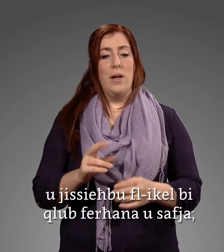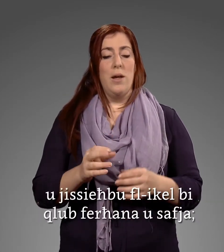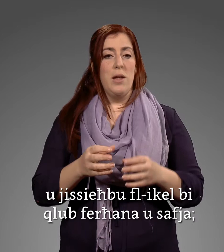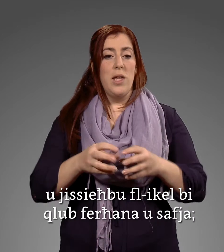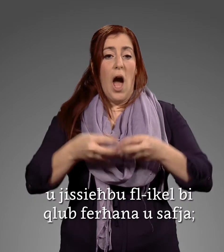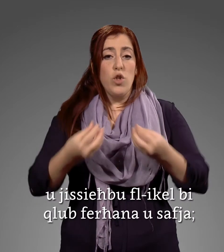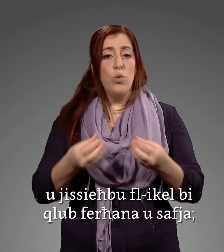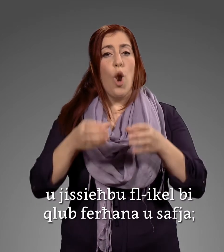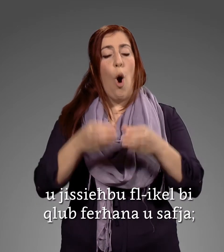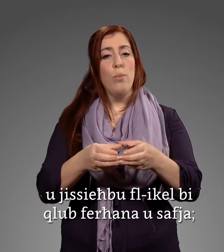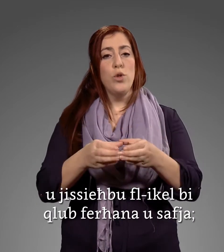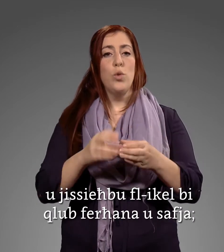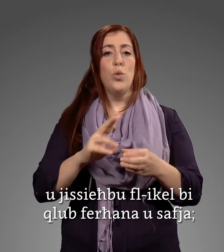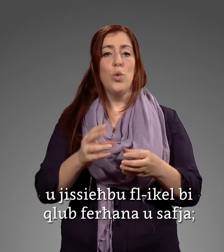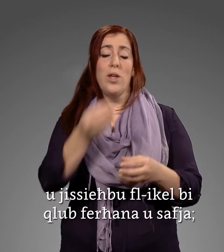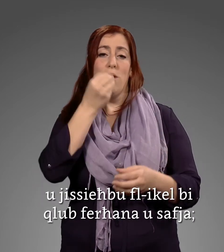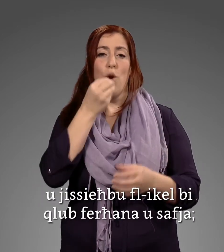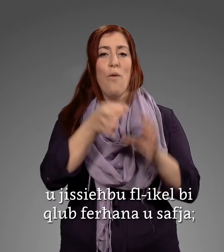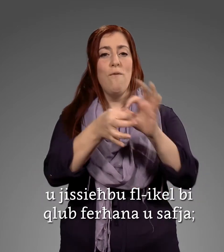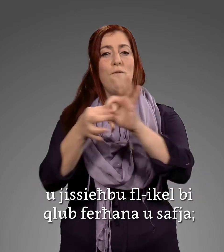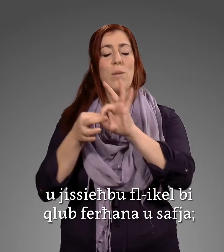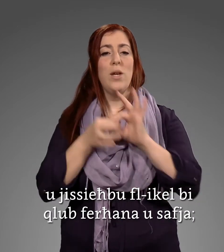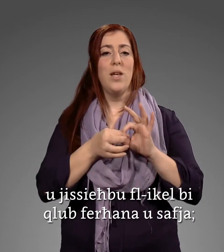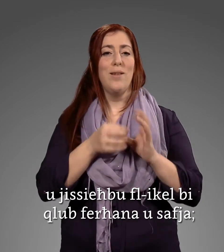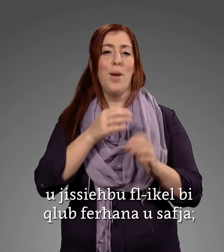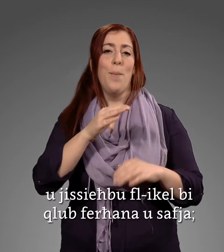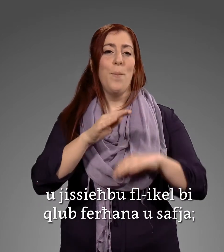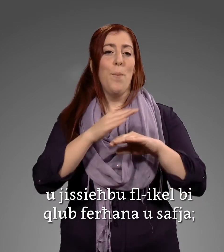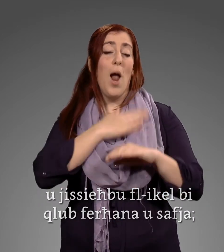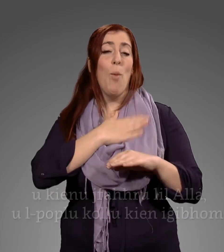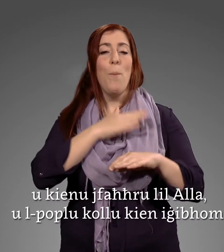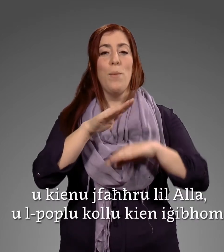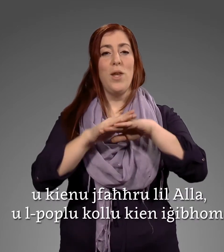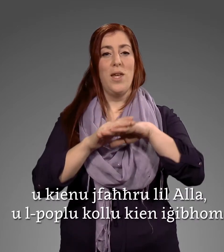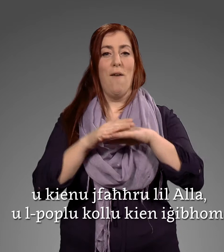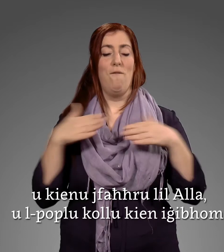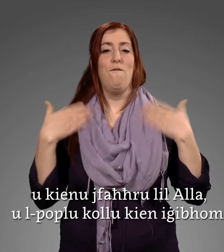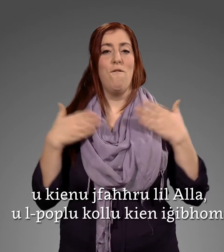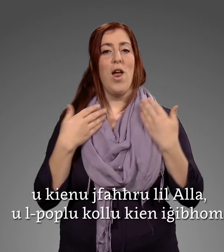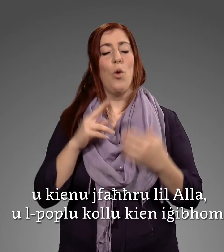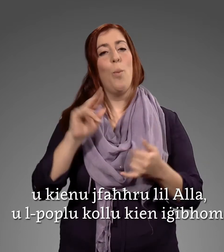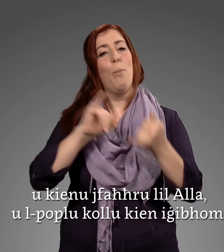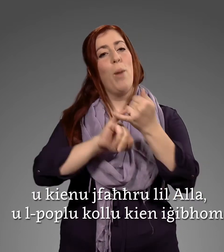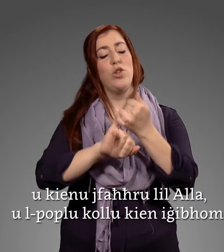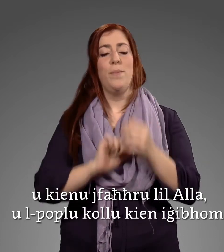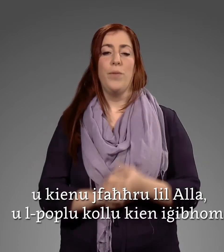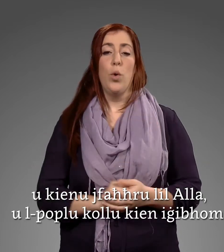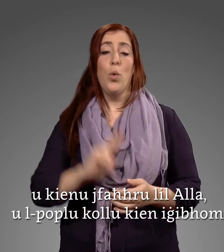u jissieħbu flikel, biqlub ferħana u safja. U kienu jfaħru lill-Alla,